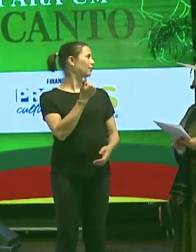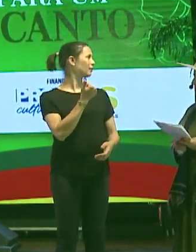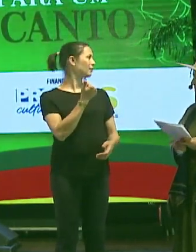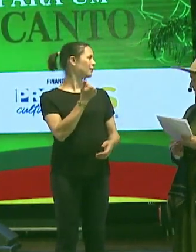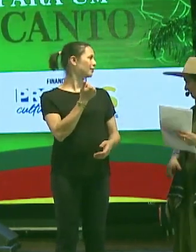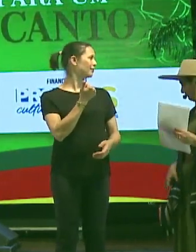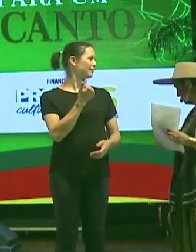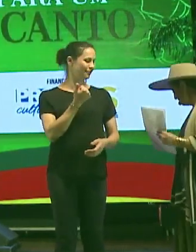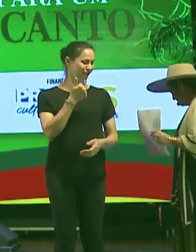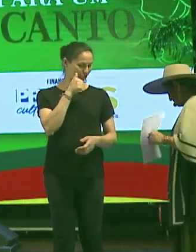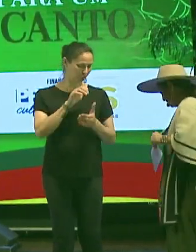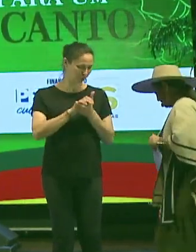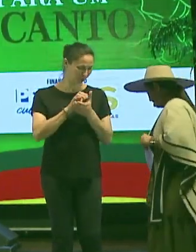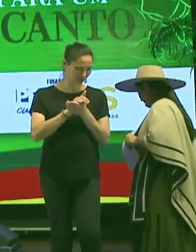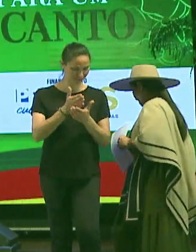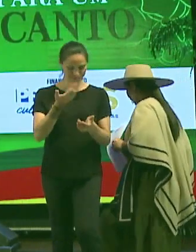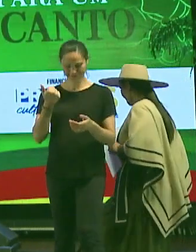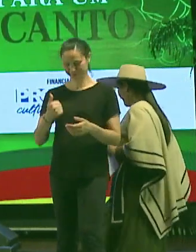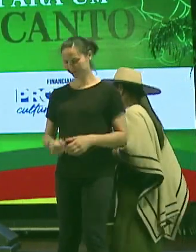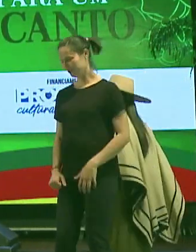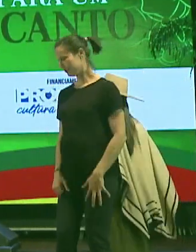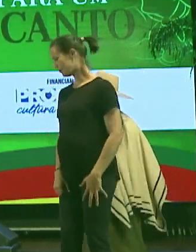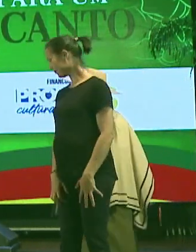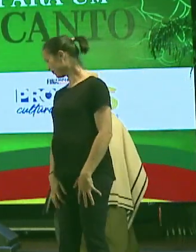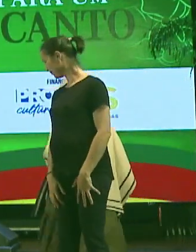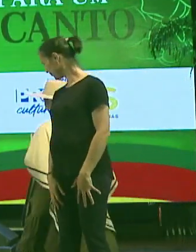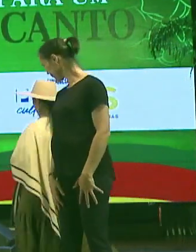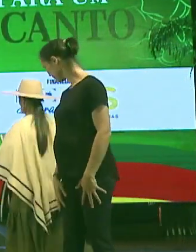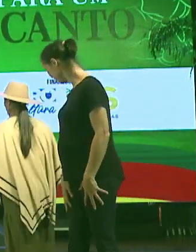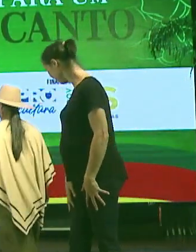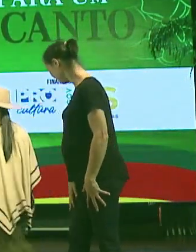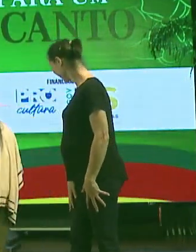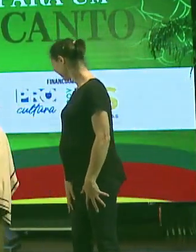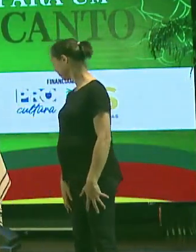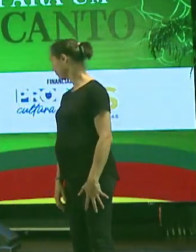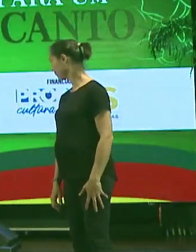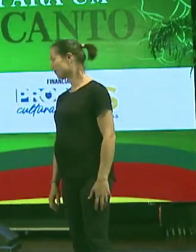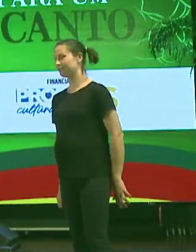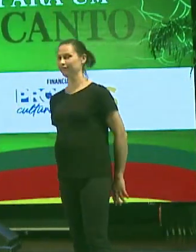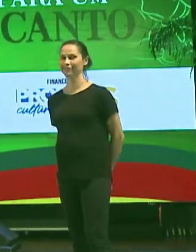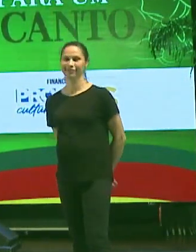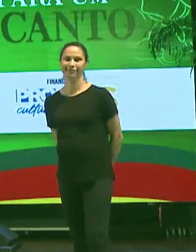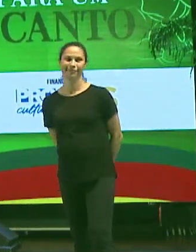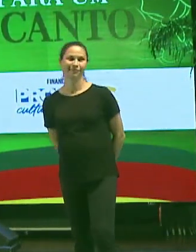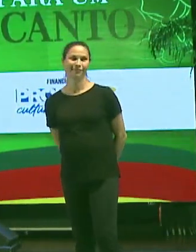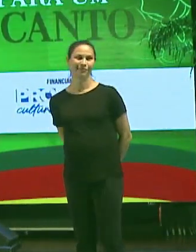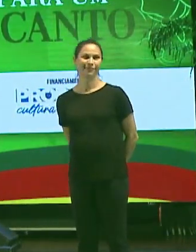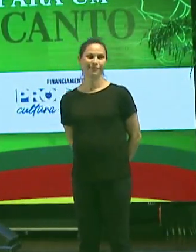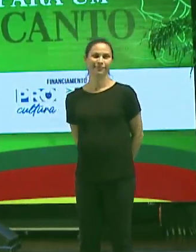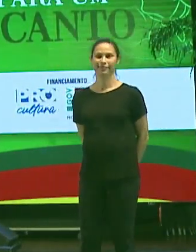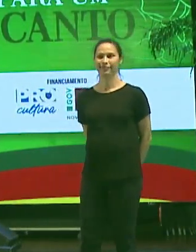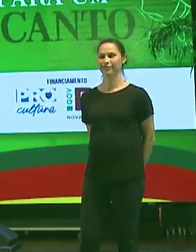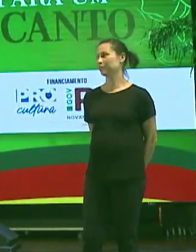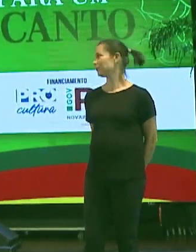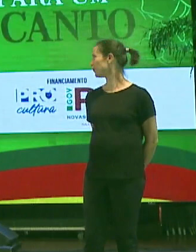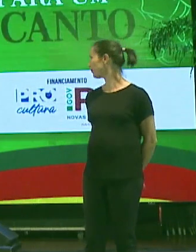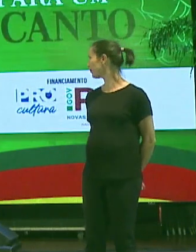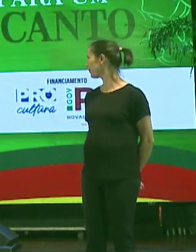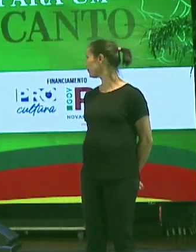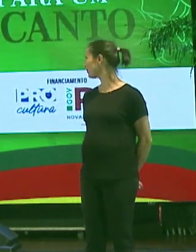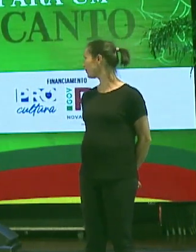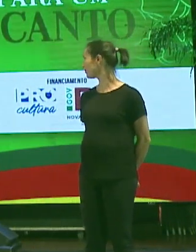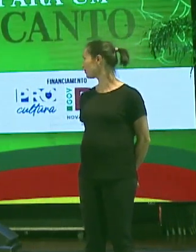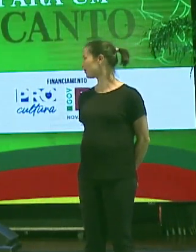Vai junto lá, tira foto. Isso aí, presidente. Com licença, me permita, por favor. Um abraço para o protocolo aí. Obrigada. Que momento,